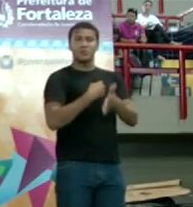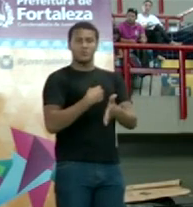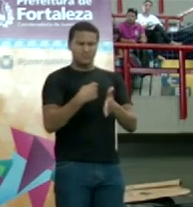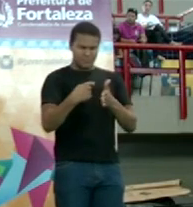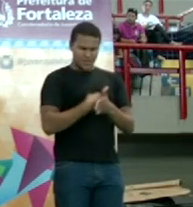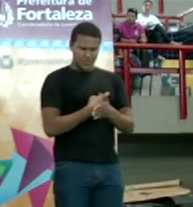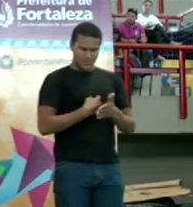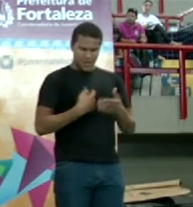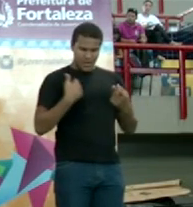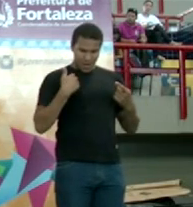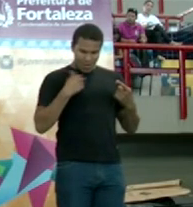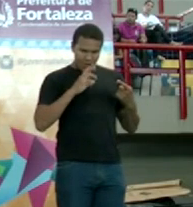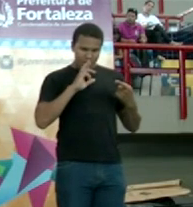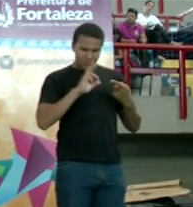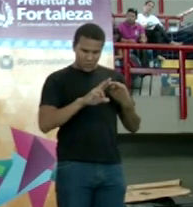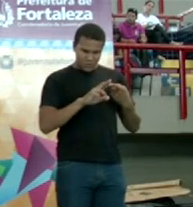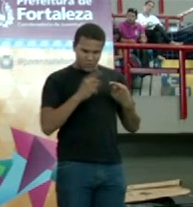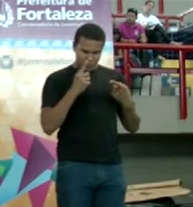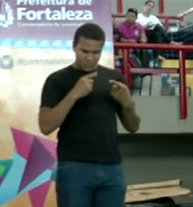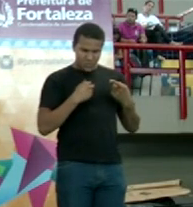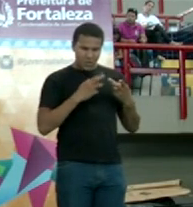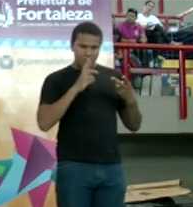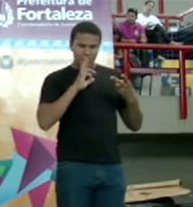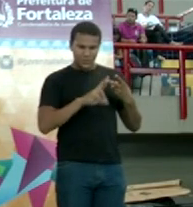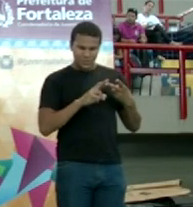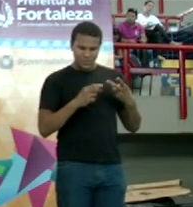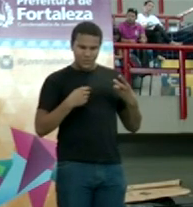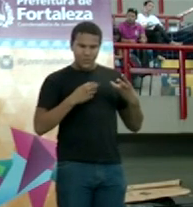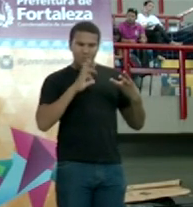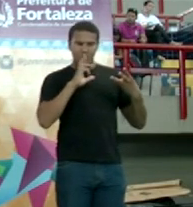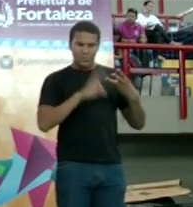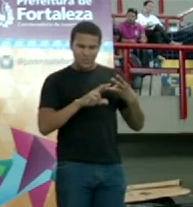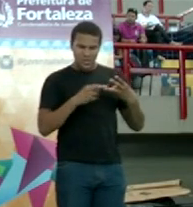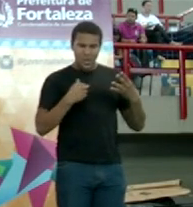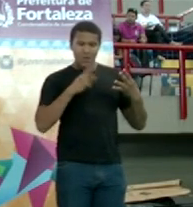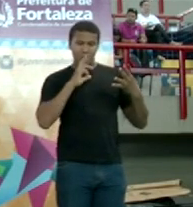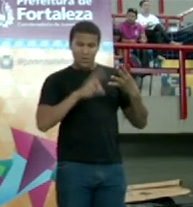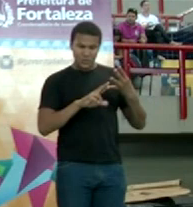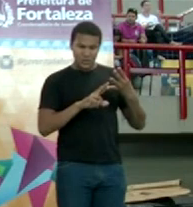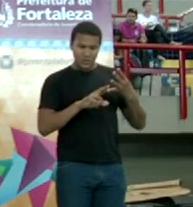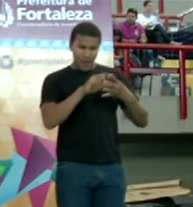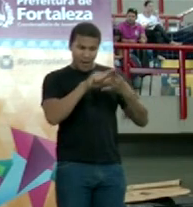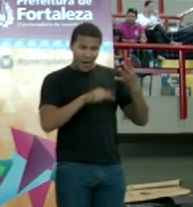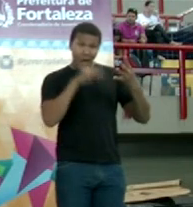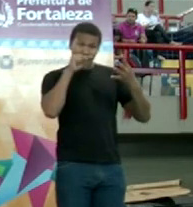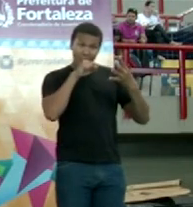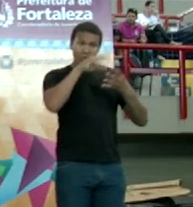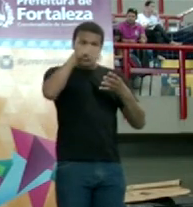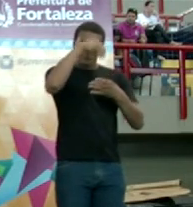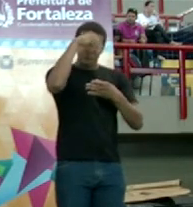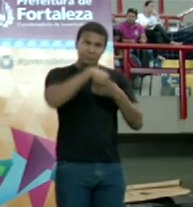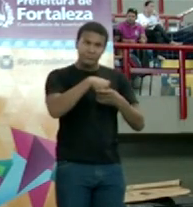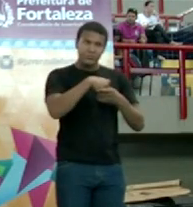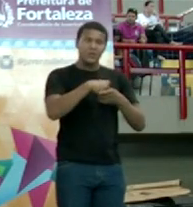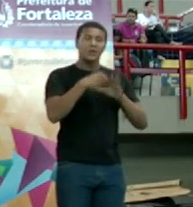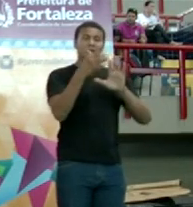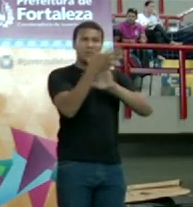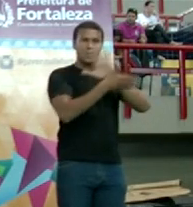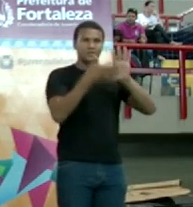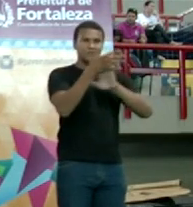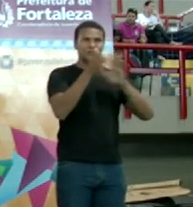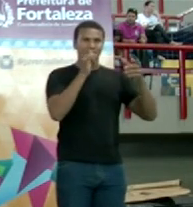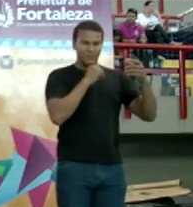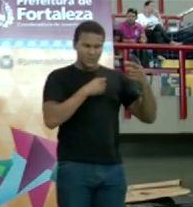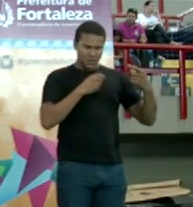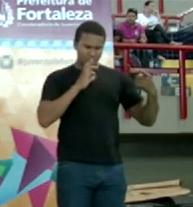eu vou discutir essas 4 ideias que mentalmente eu fiz ao tema, as perguntas. O que está